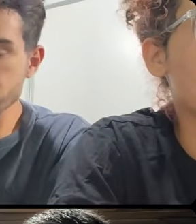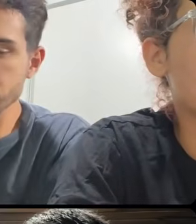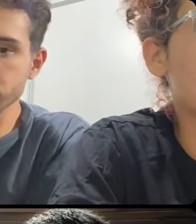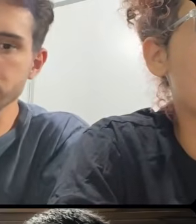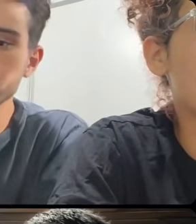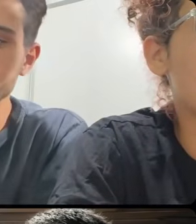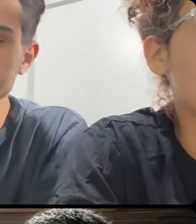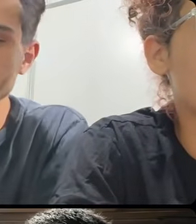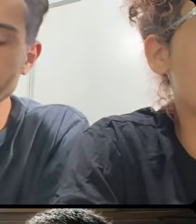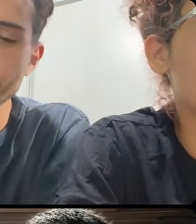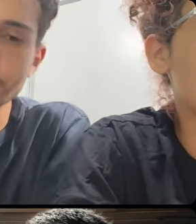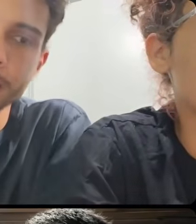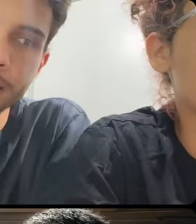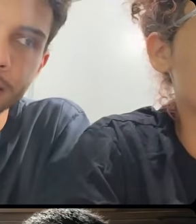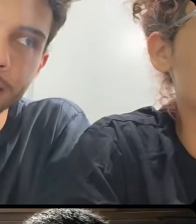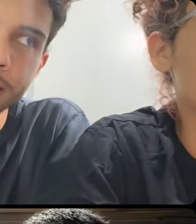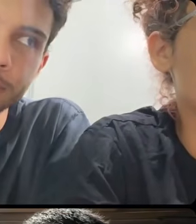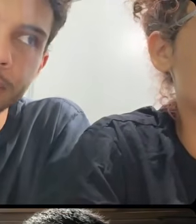tudo mais